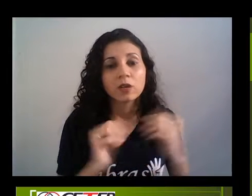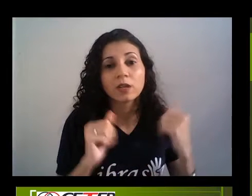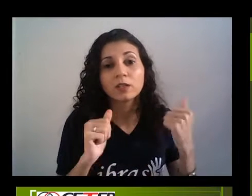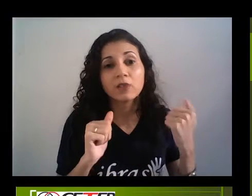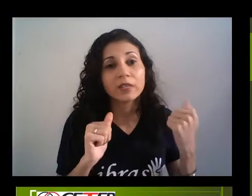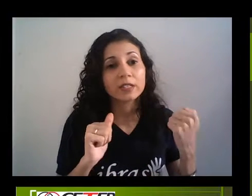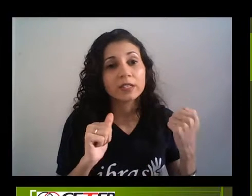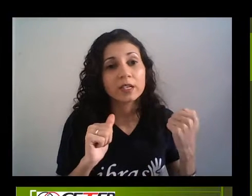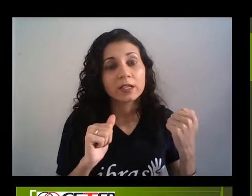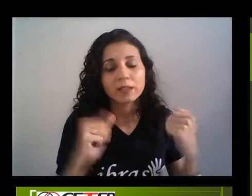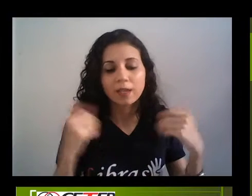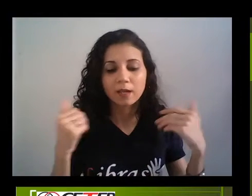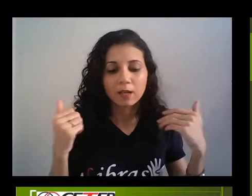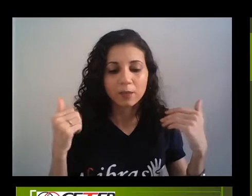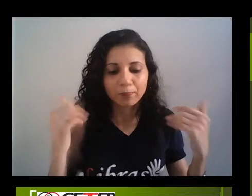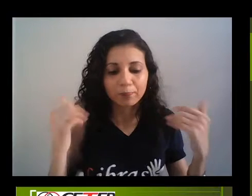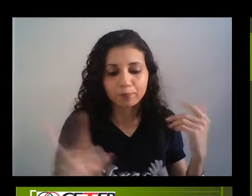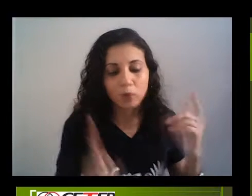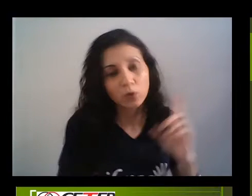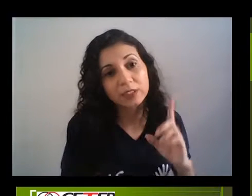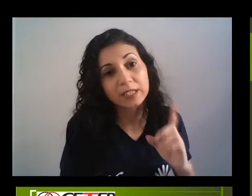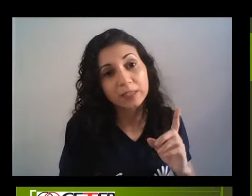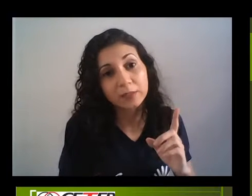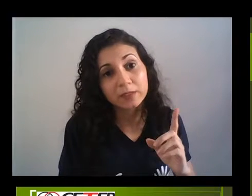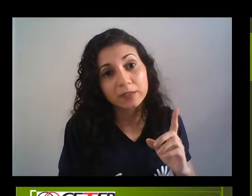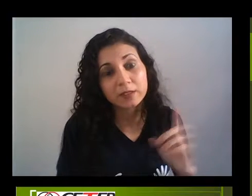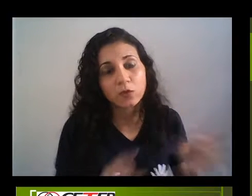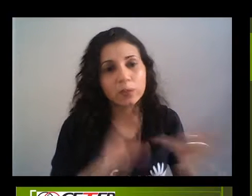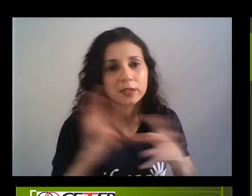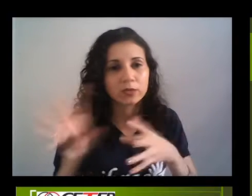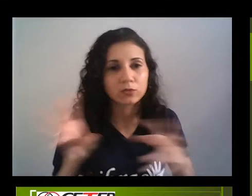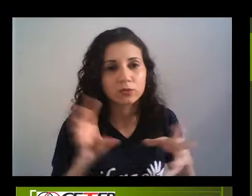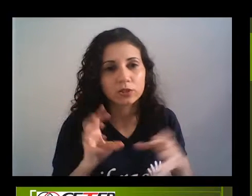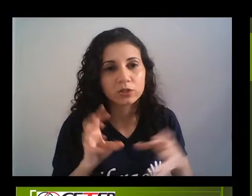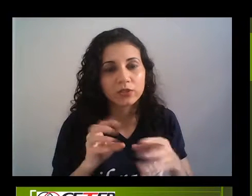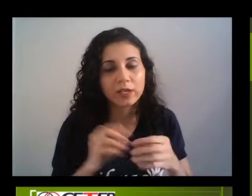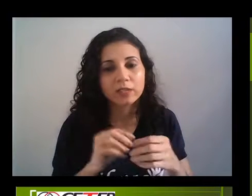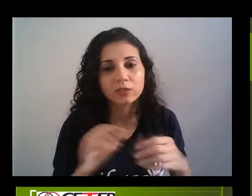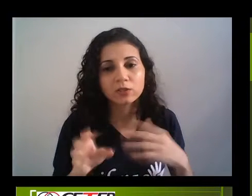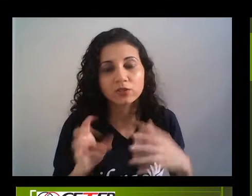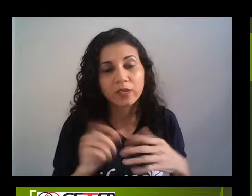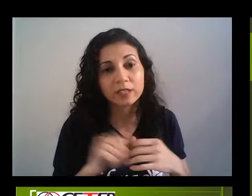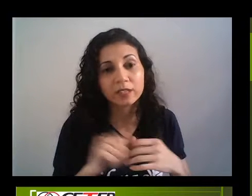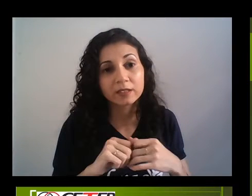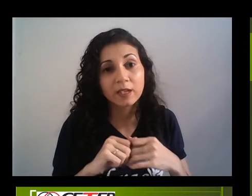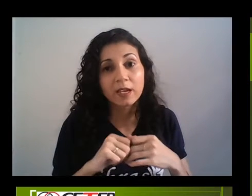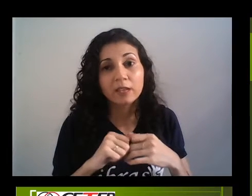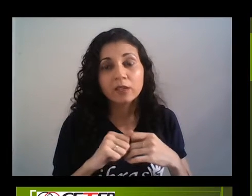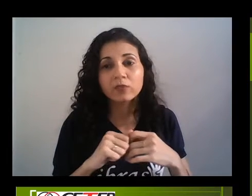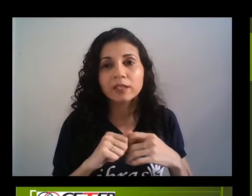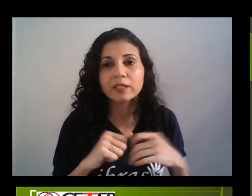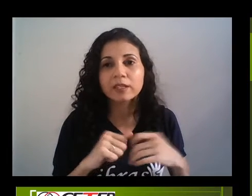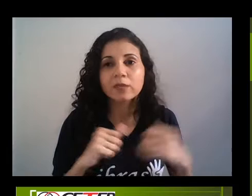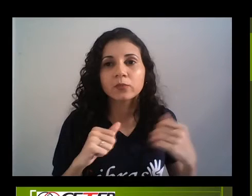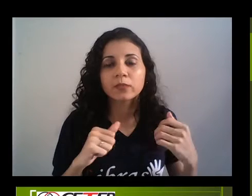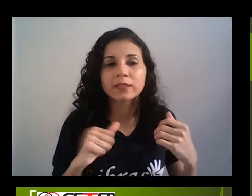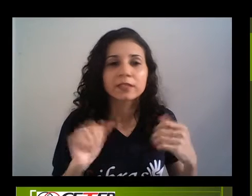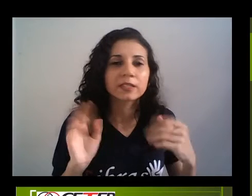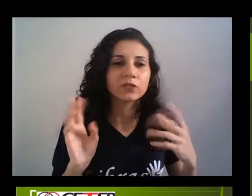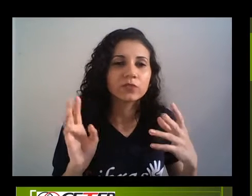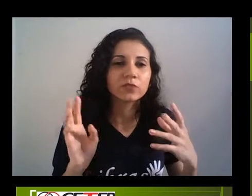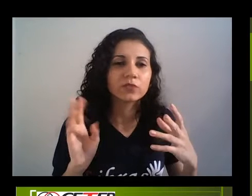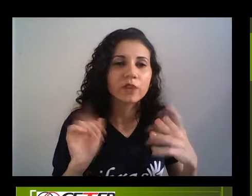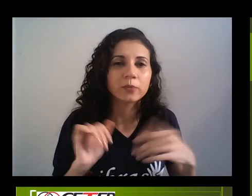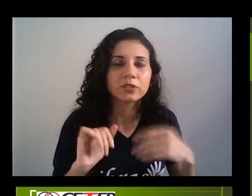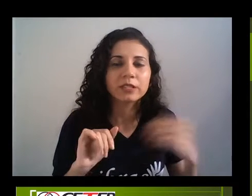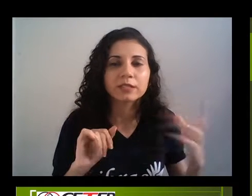reduzido. Não vai ter uma coisa na Libras, como ele tem estruturas diferentes, coisas diferentes, não vai ter, assim,